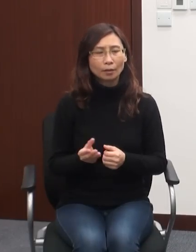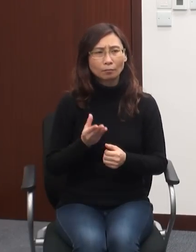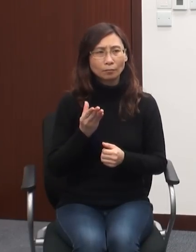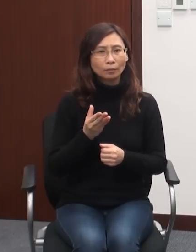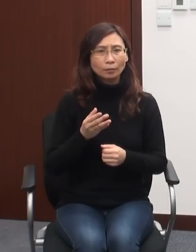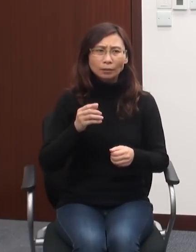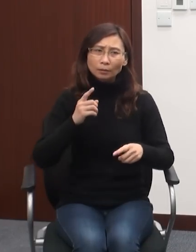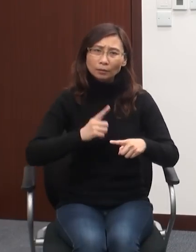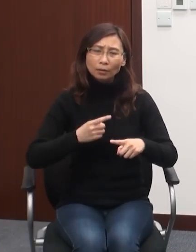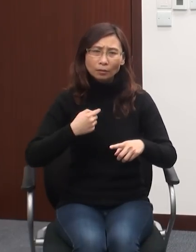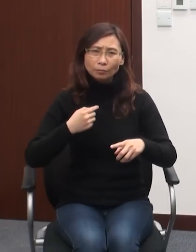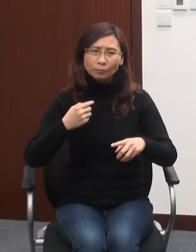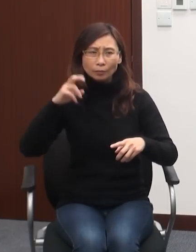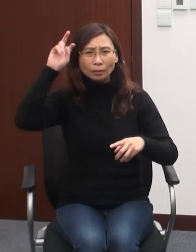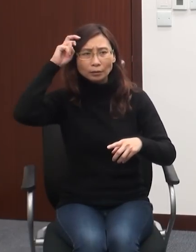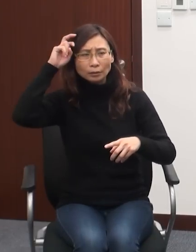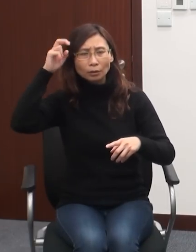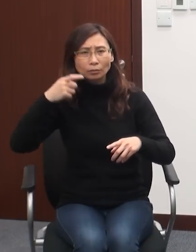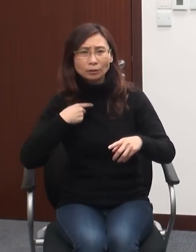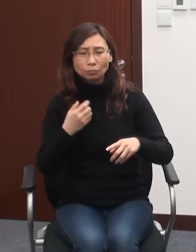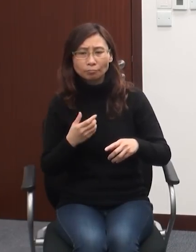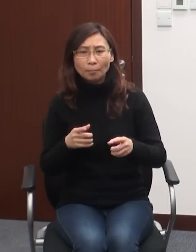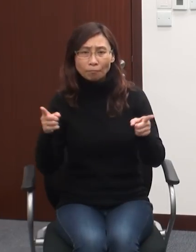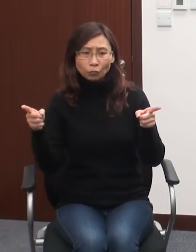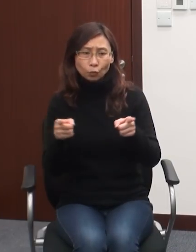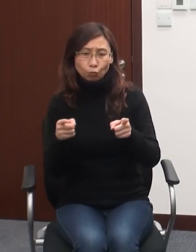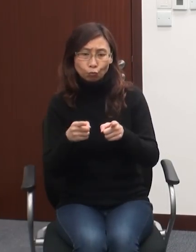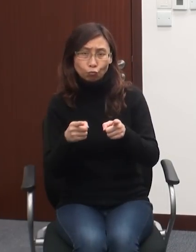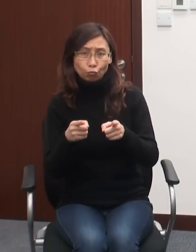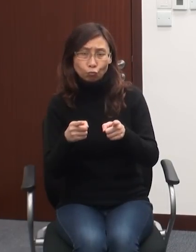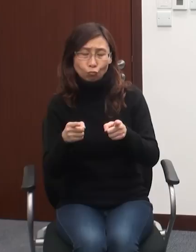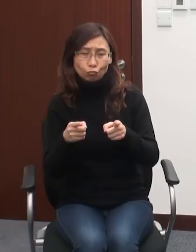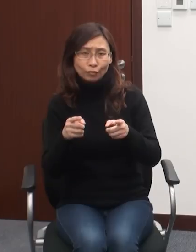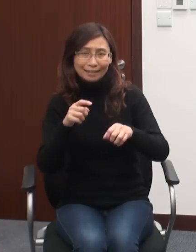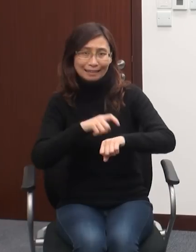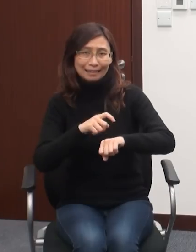糖咧要恢復翻，即係派短期嘅糖咧。嗱，其實老實講，